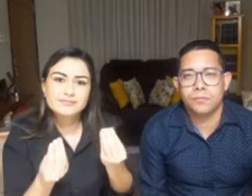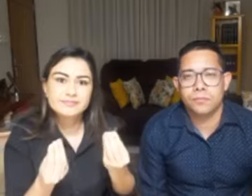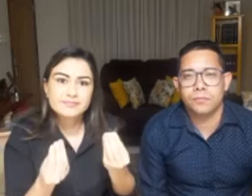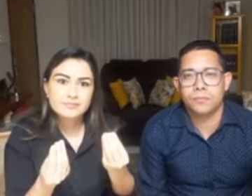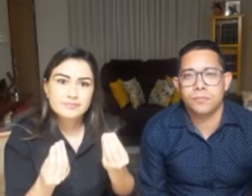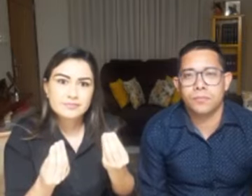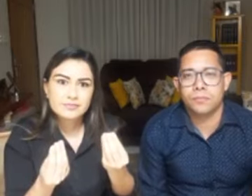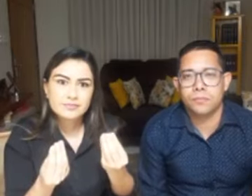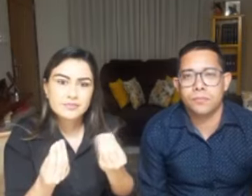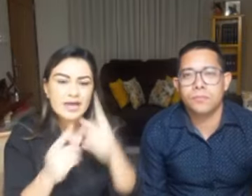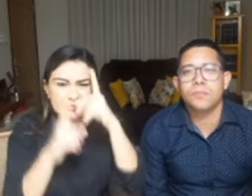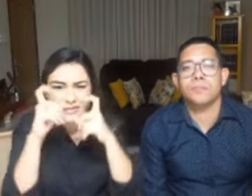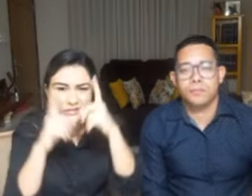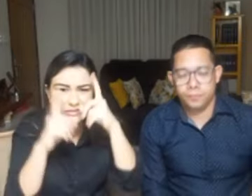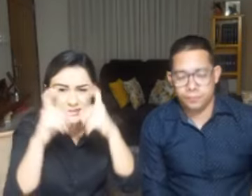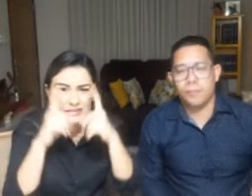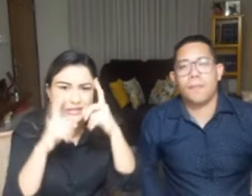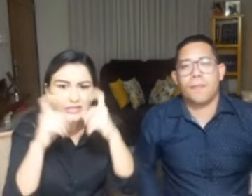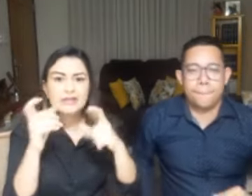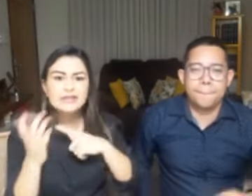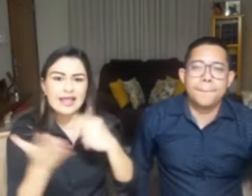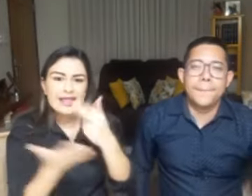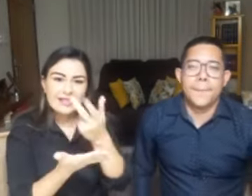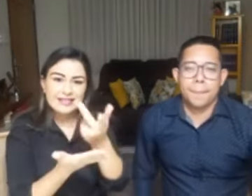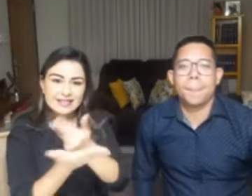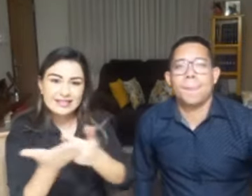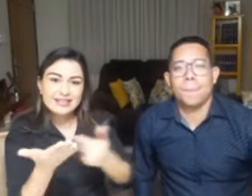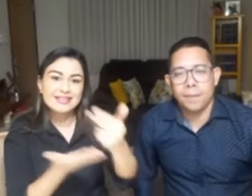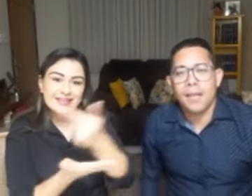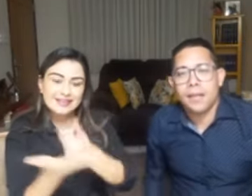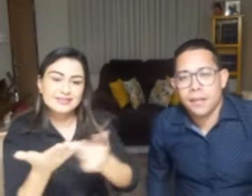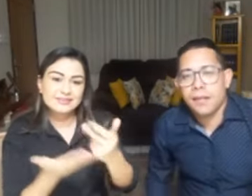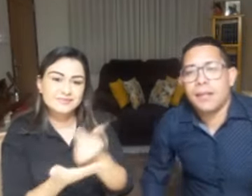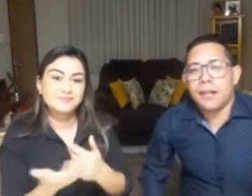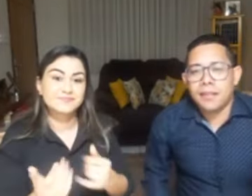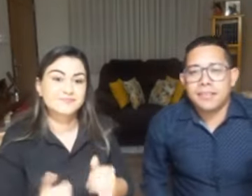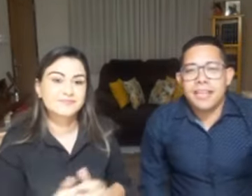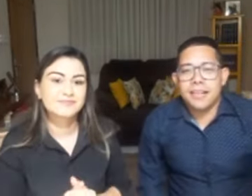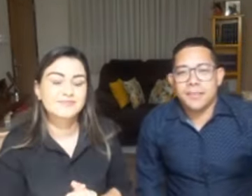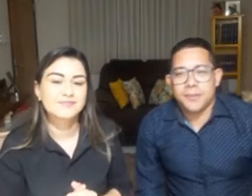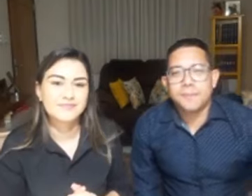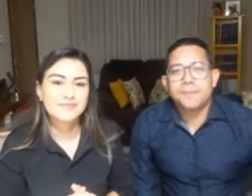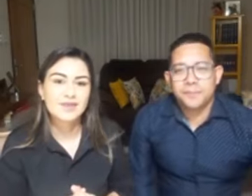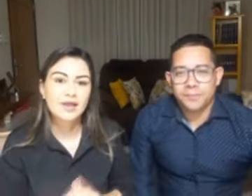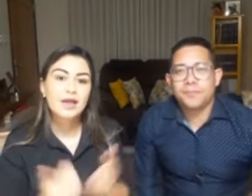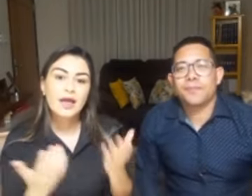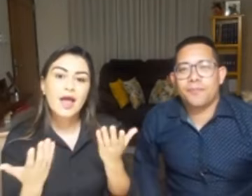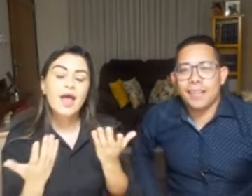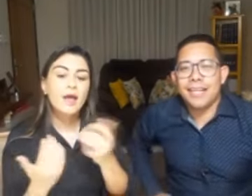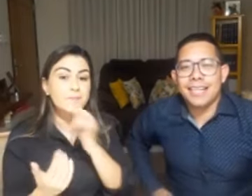São expressões que são desenhadas, enfim. Como que é isso? Que eu não sabia disso.